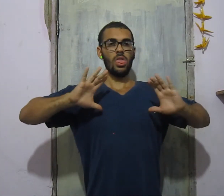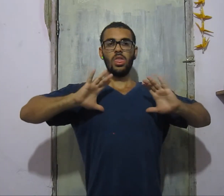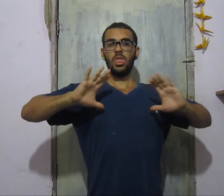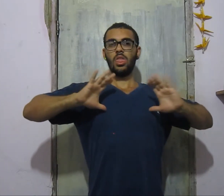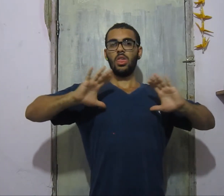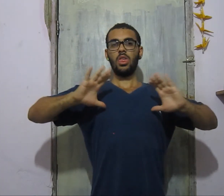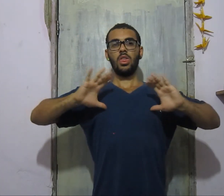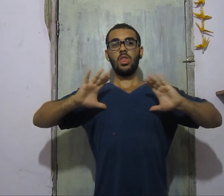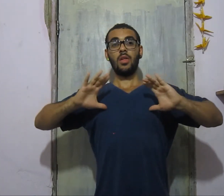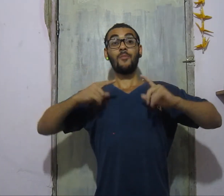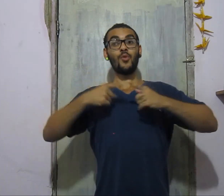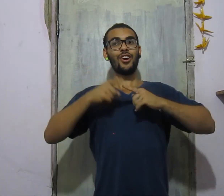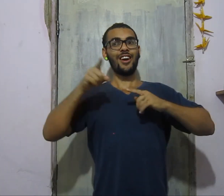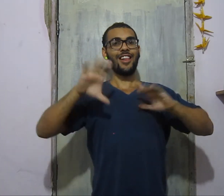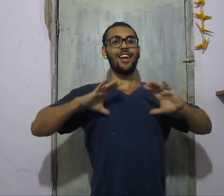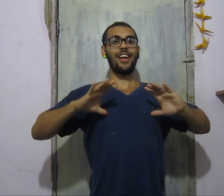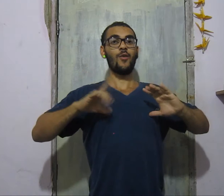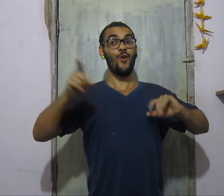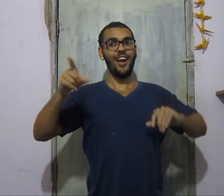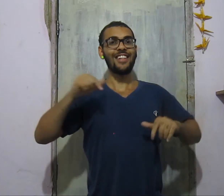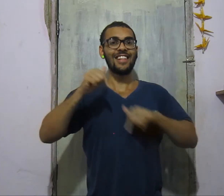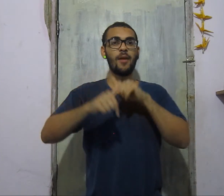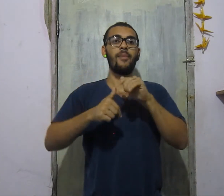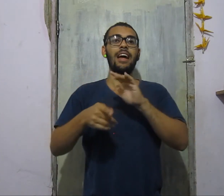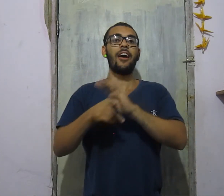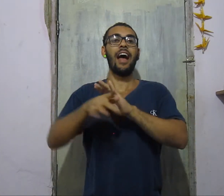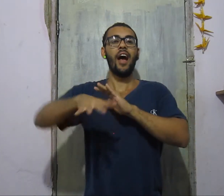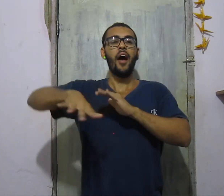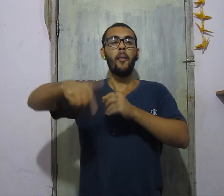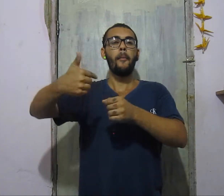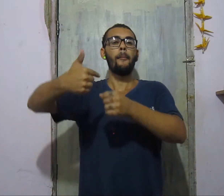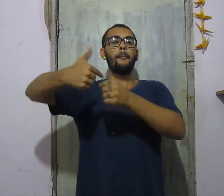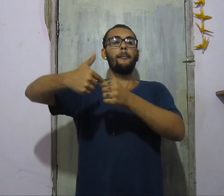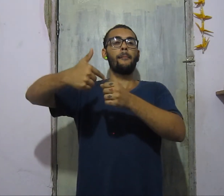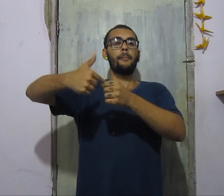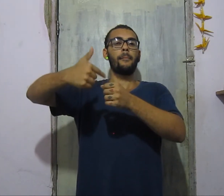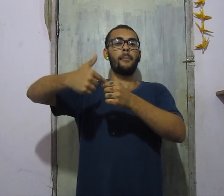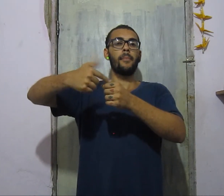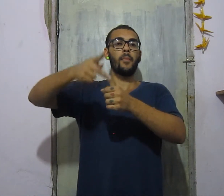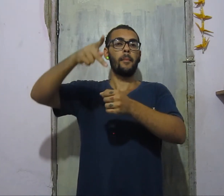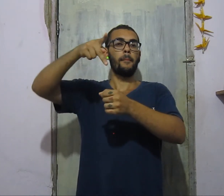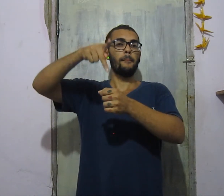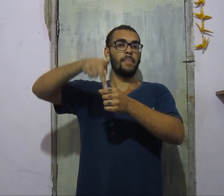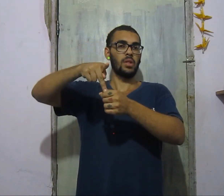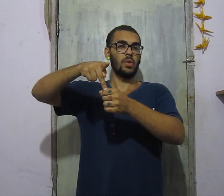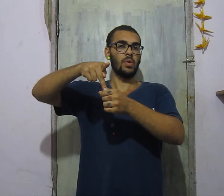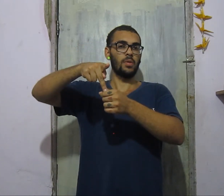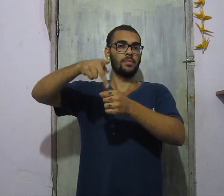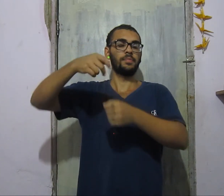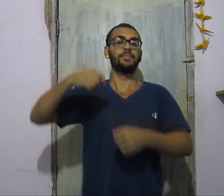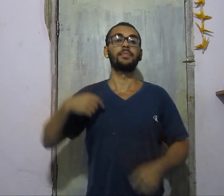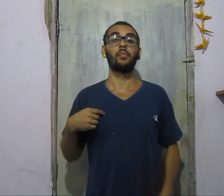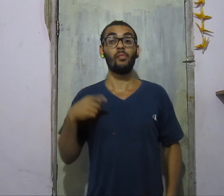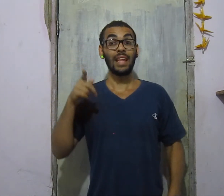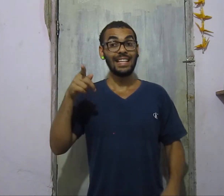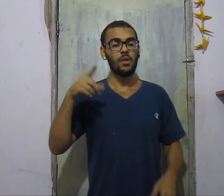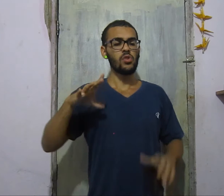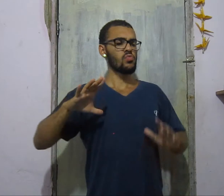Então aparece um outro personagem, né, que é um homem muito rico nessa história. Ele é rico porque ele trabalha na área